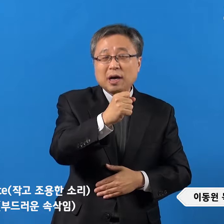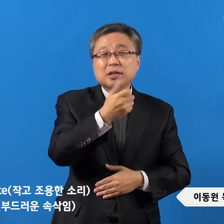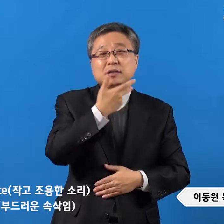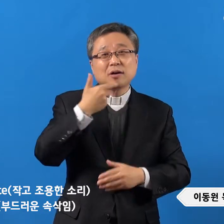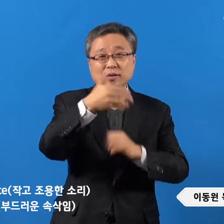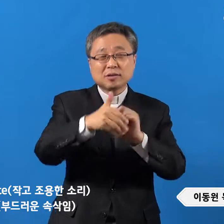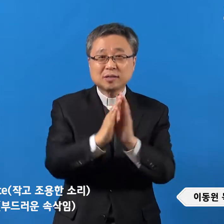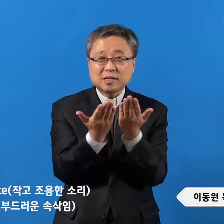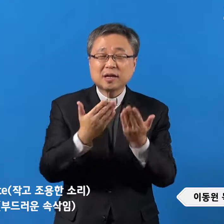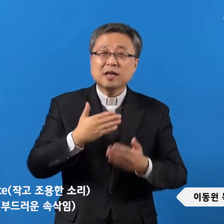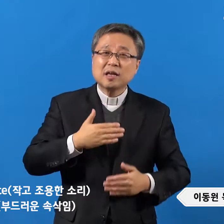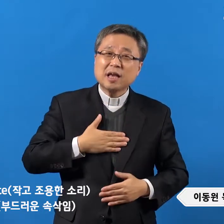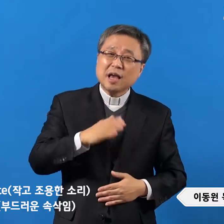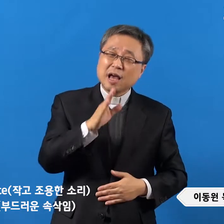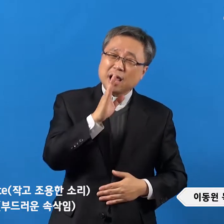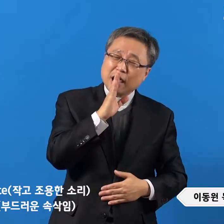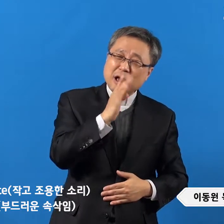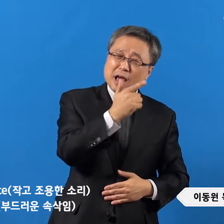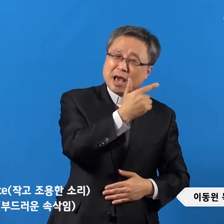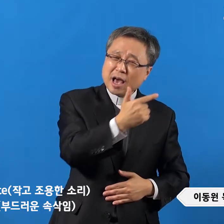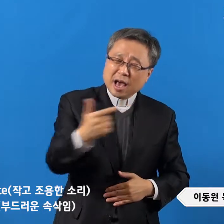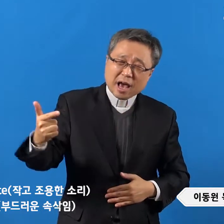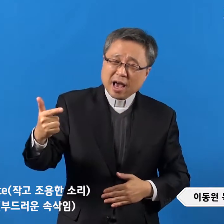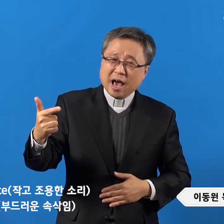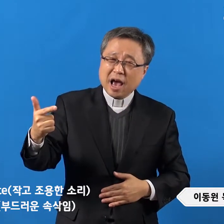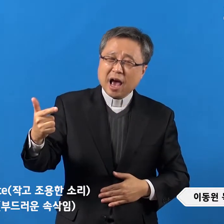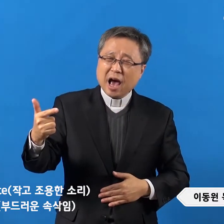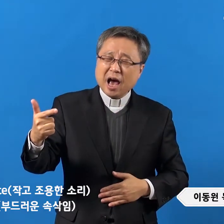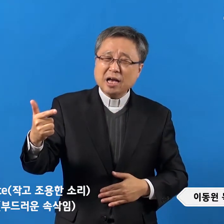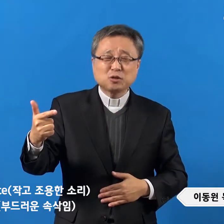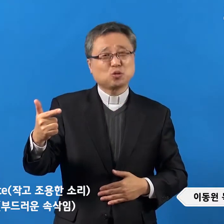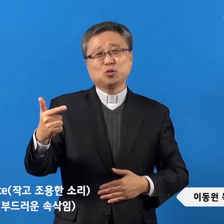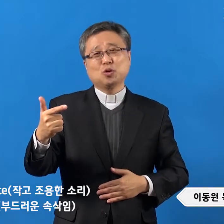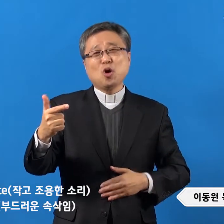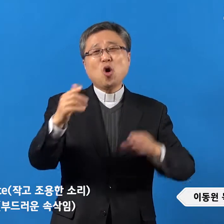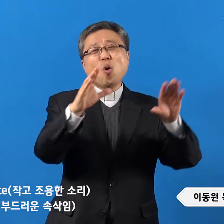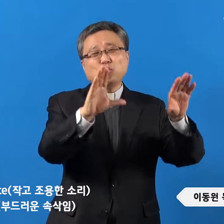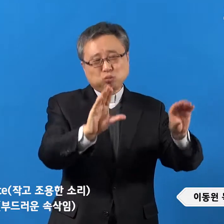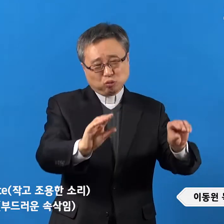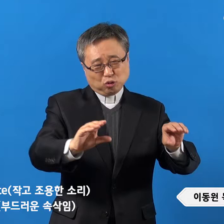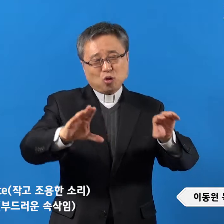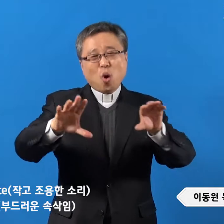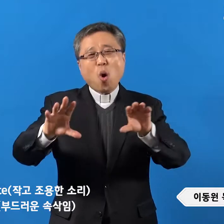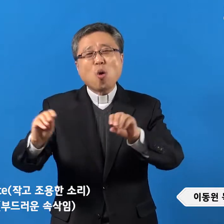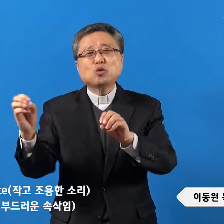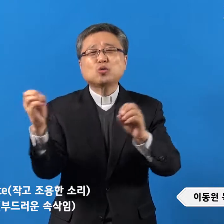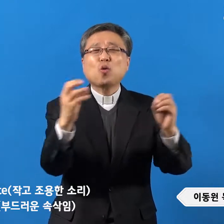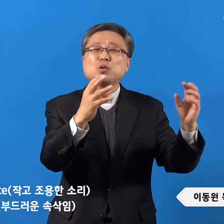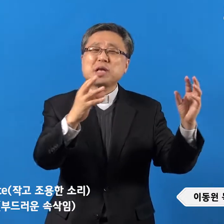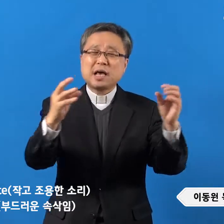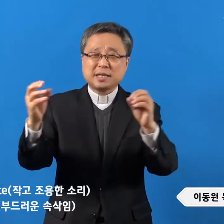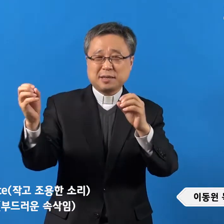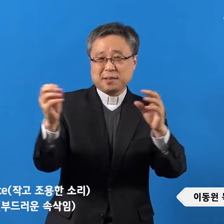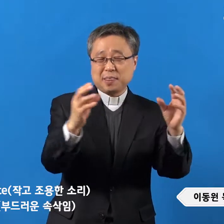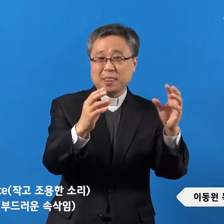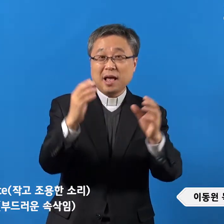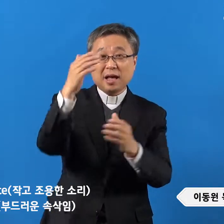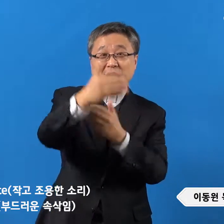whisper, 이런 번역이 있어요. gentle whisper, 부드러운 속삭임. 하나님이 작고 조용한